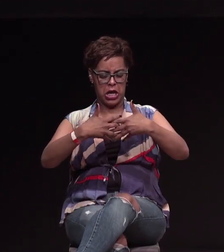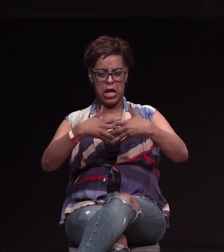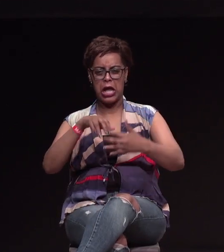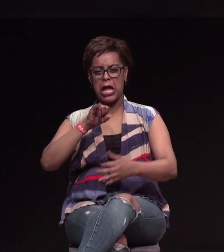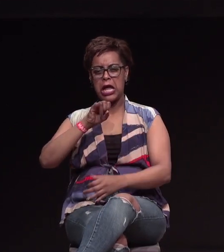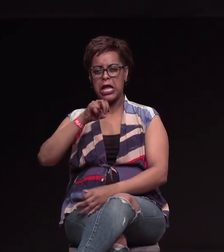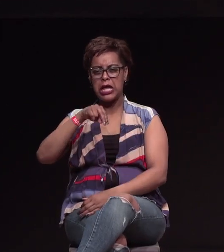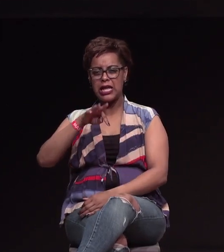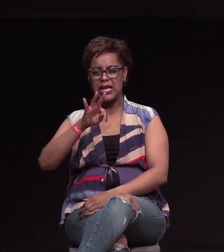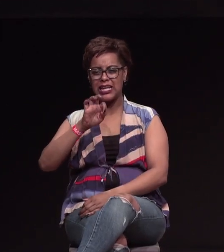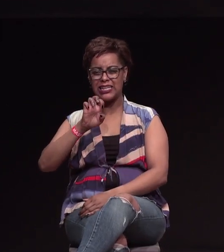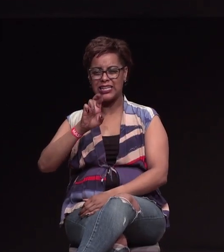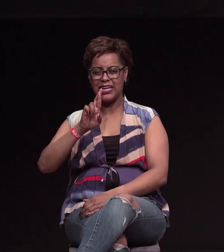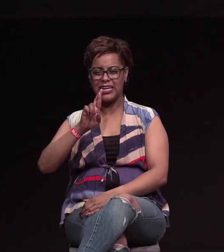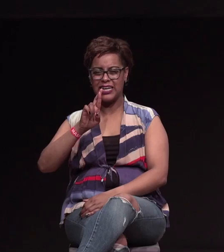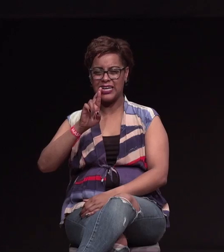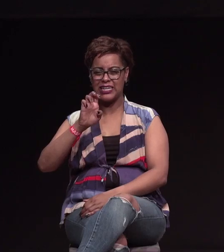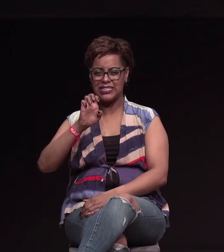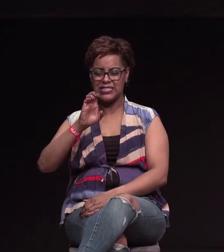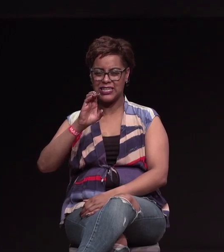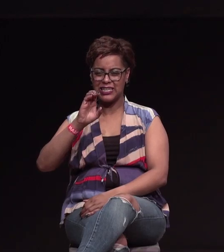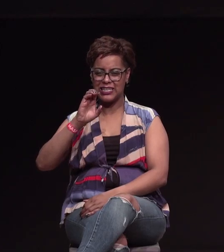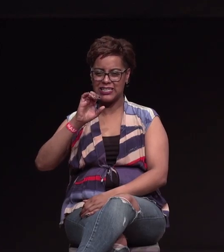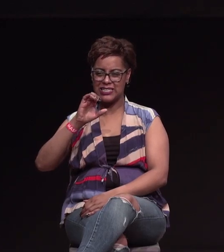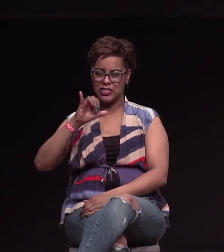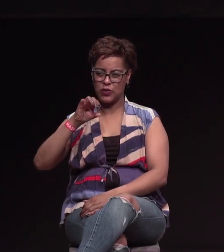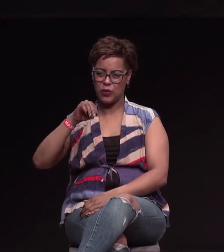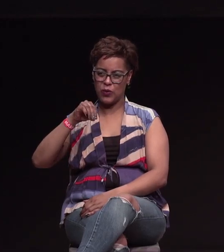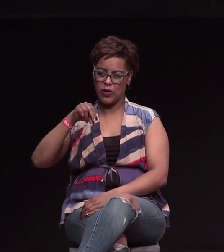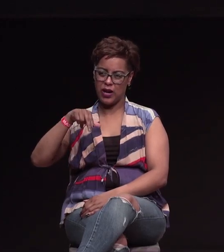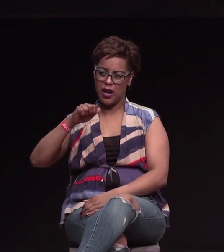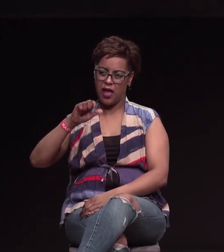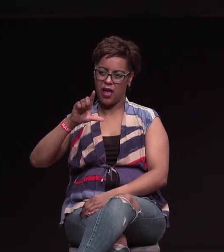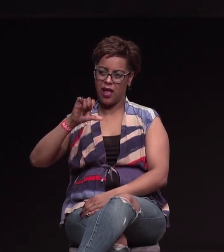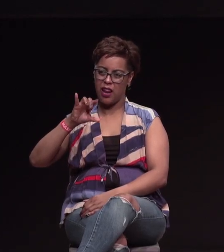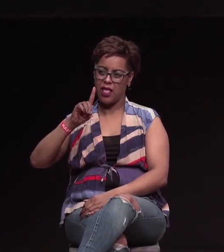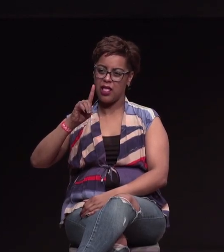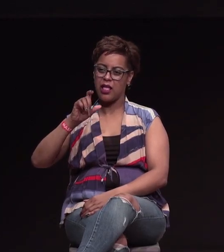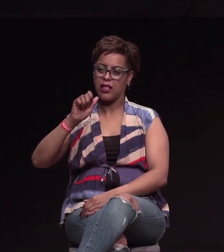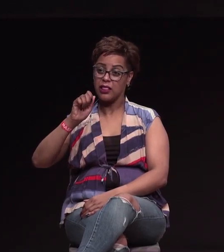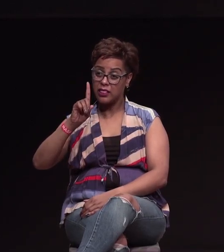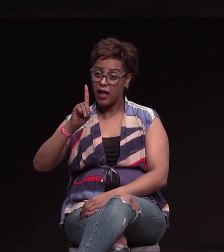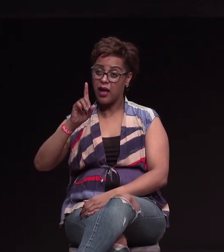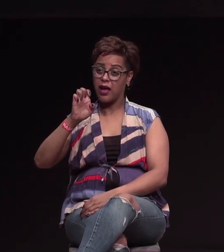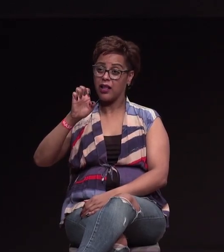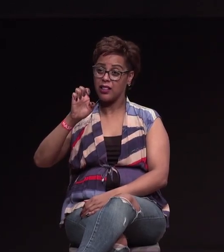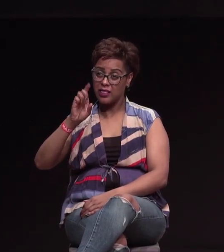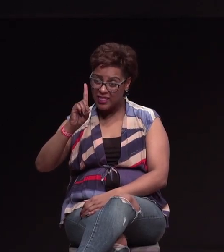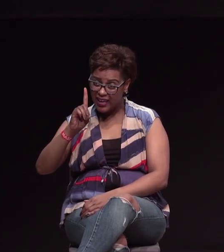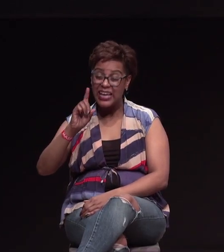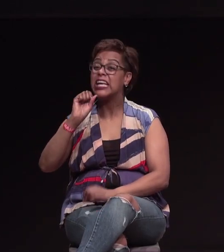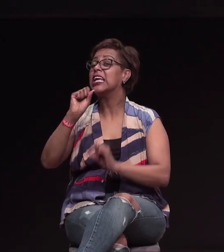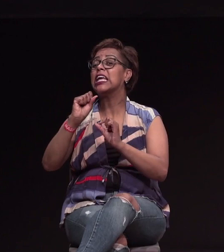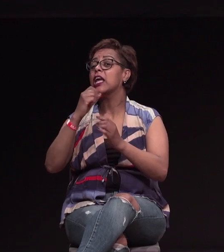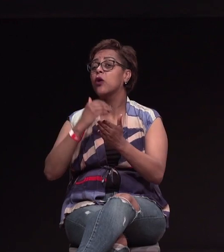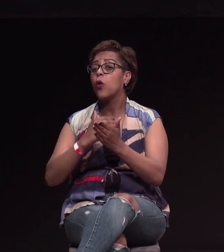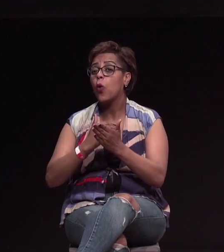ícones contemporâneos, melhor dizendo. Mas a gente precisa ler quem começou, né? Foi Lélia